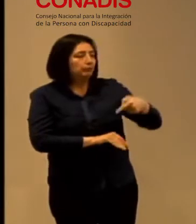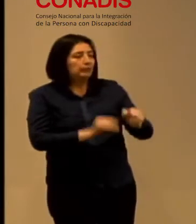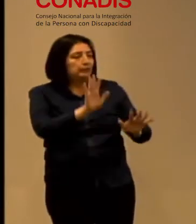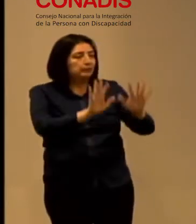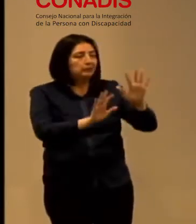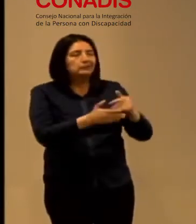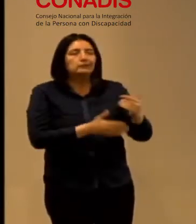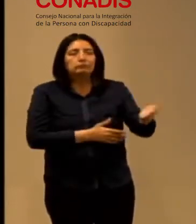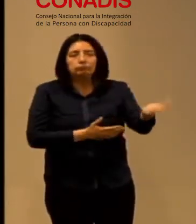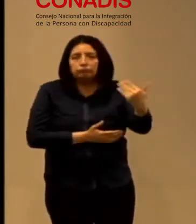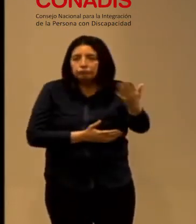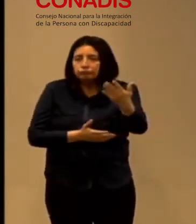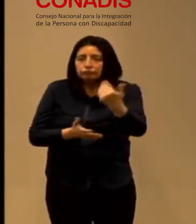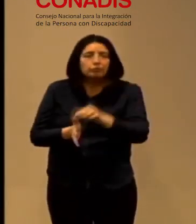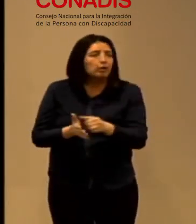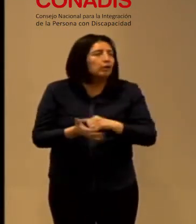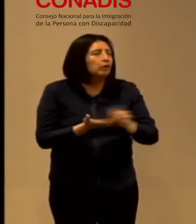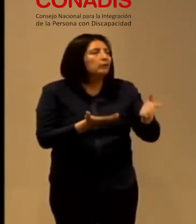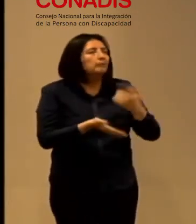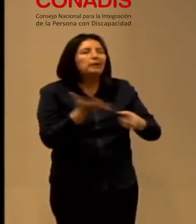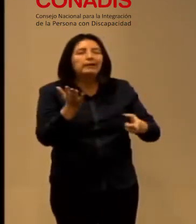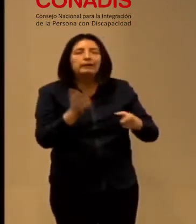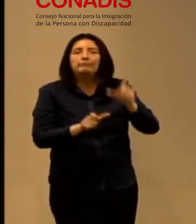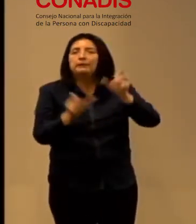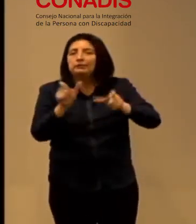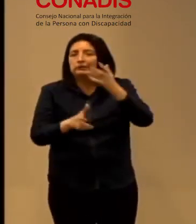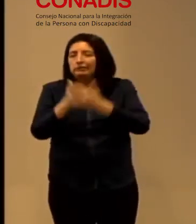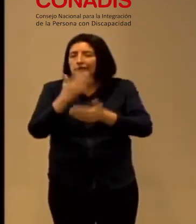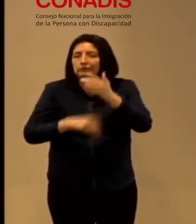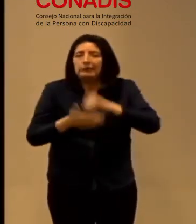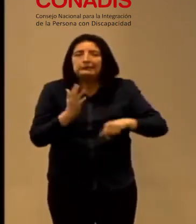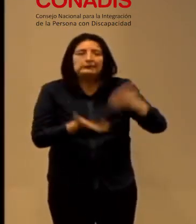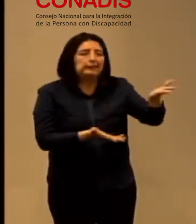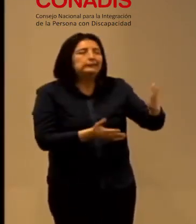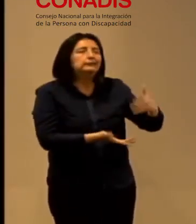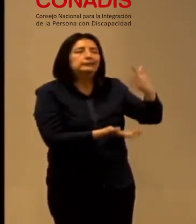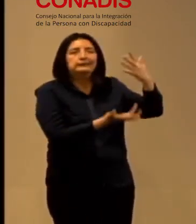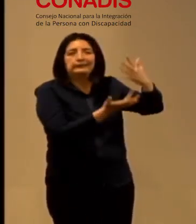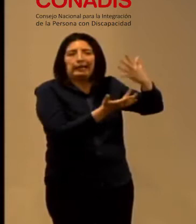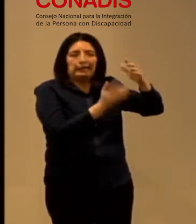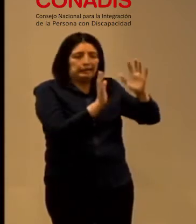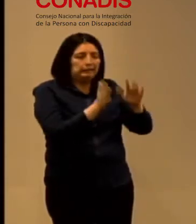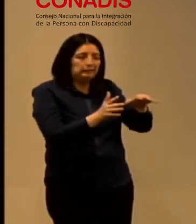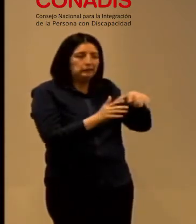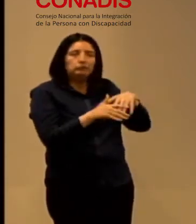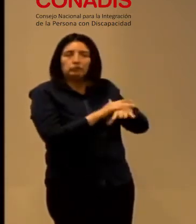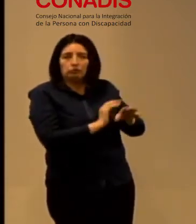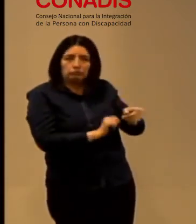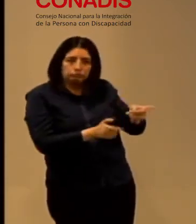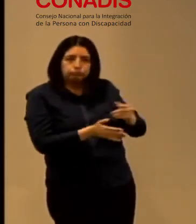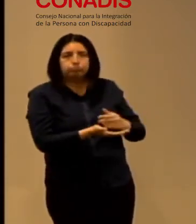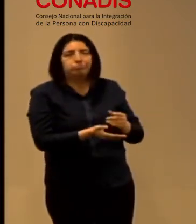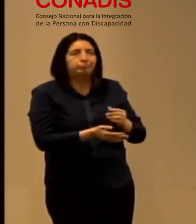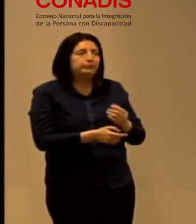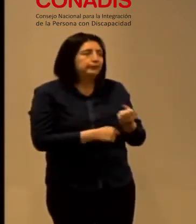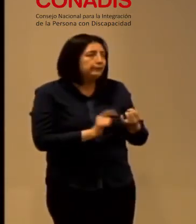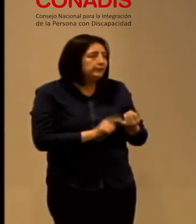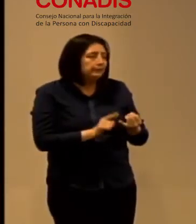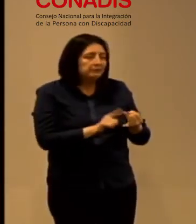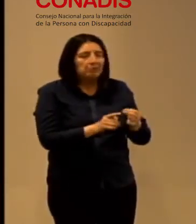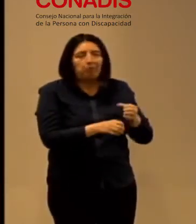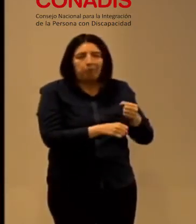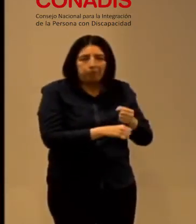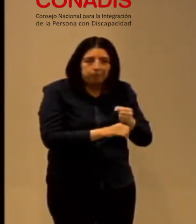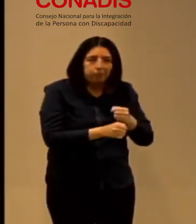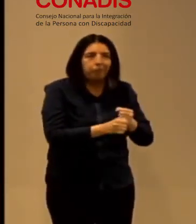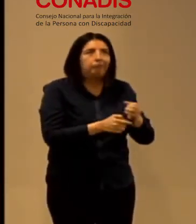se convocó una beca técnico-productiva para personas con discapacidad. Así también les quería señalar que en todas